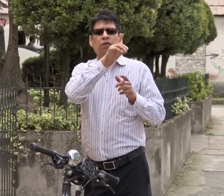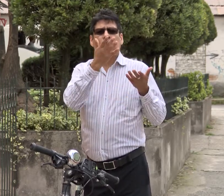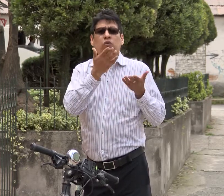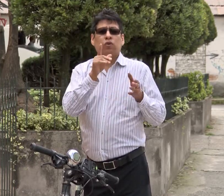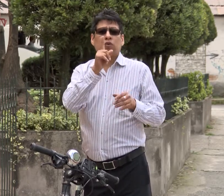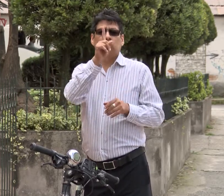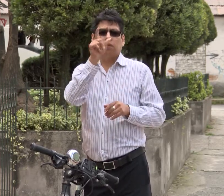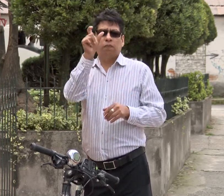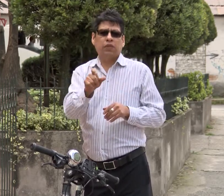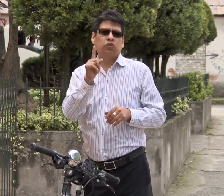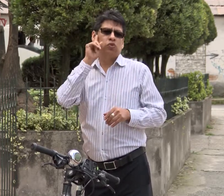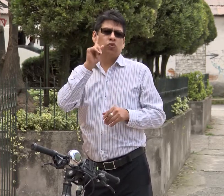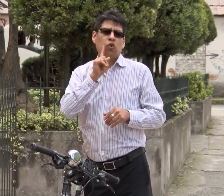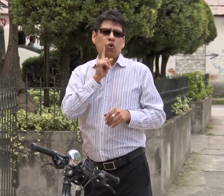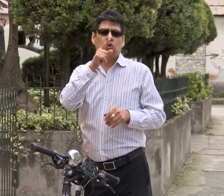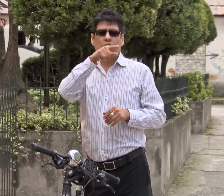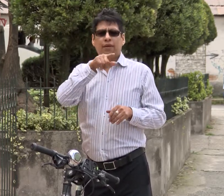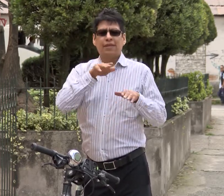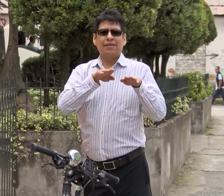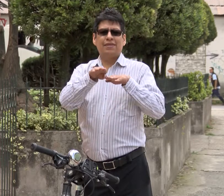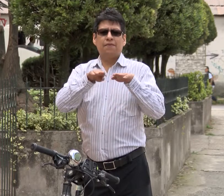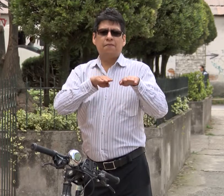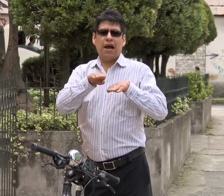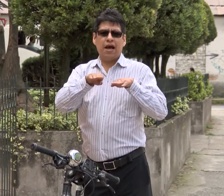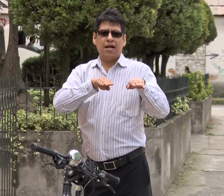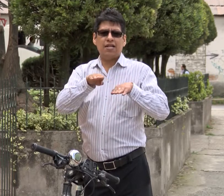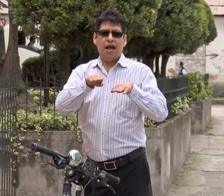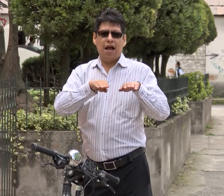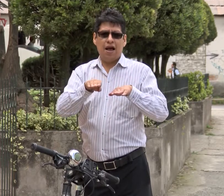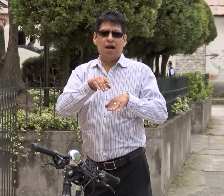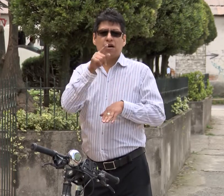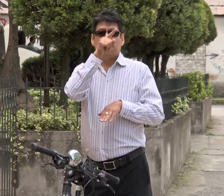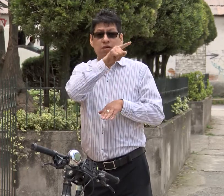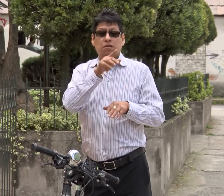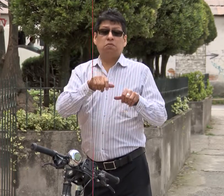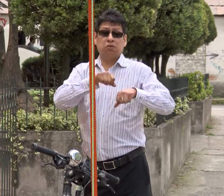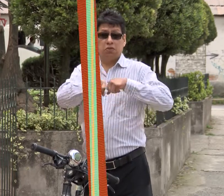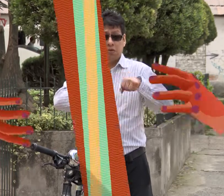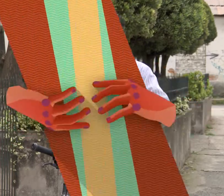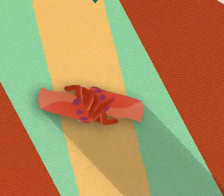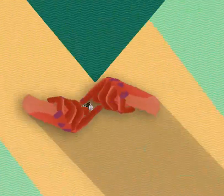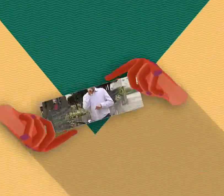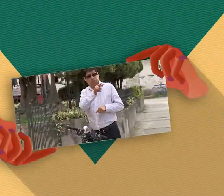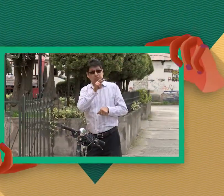los sordos limpiadas estas se realizan en diferentes países